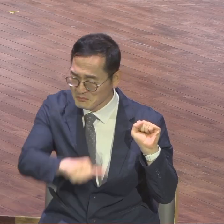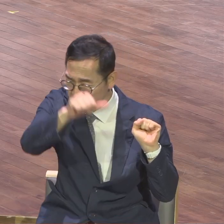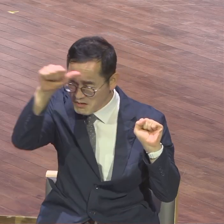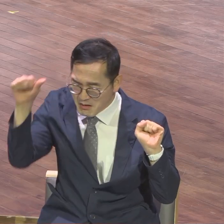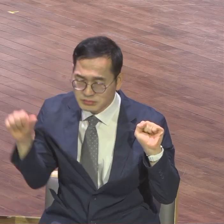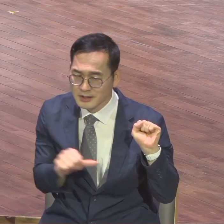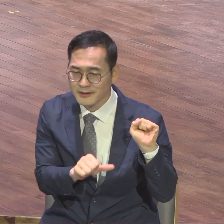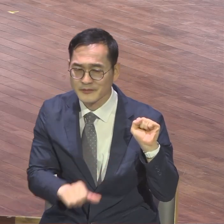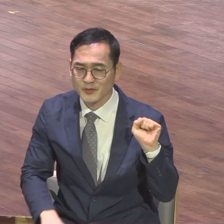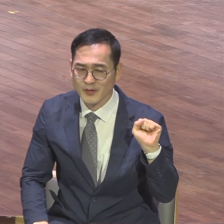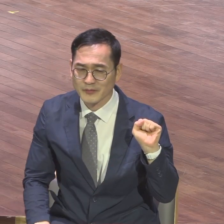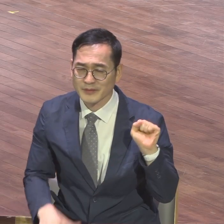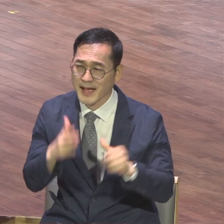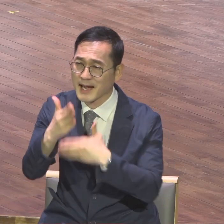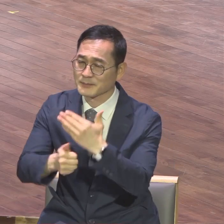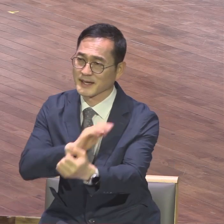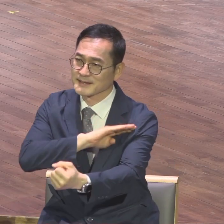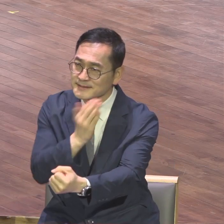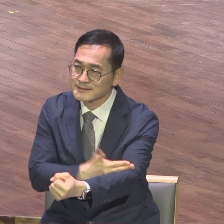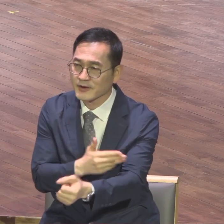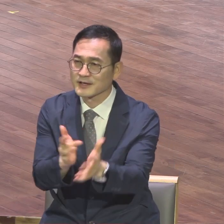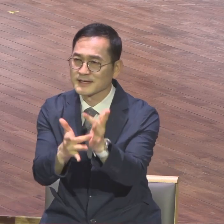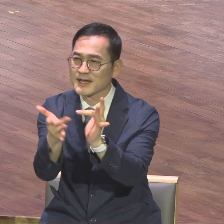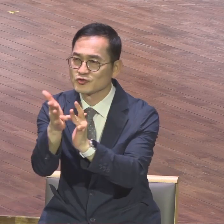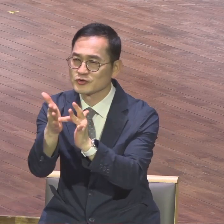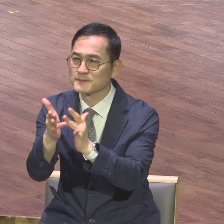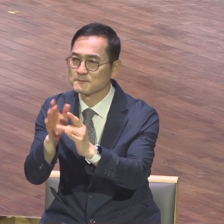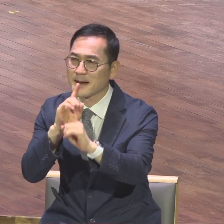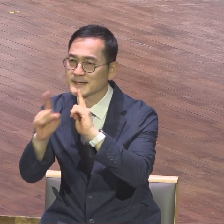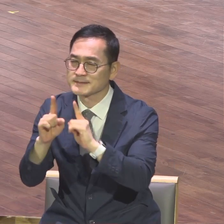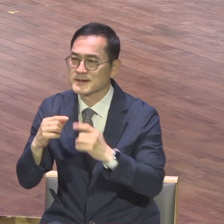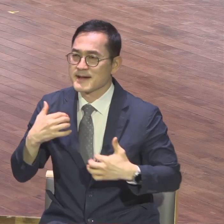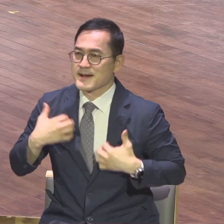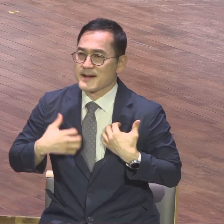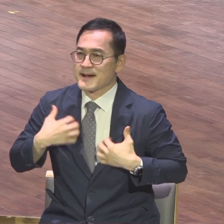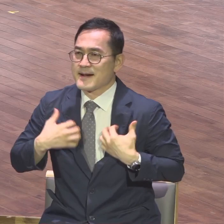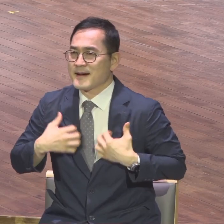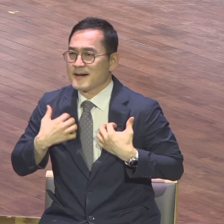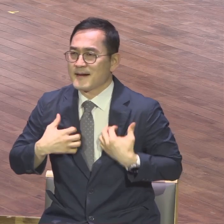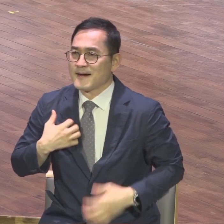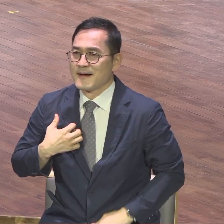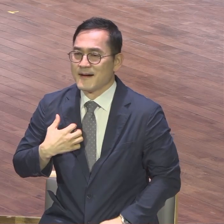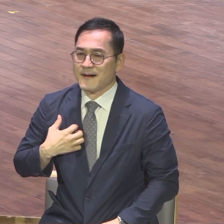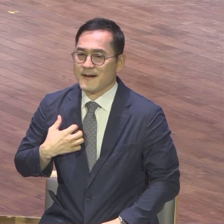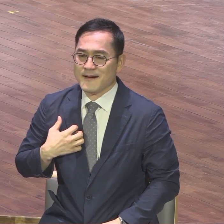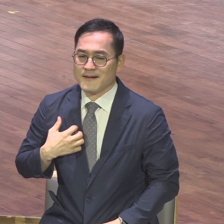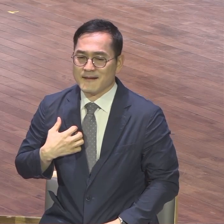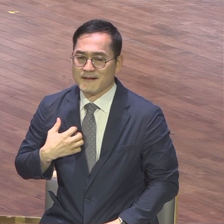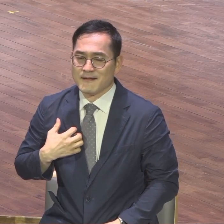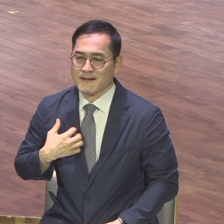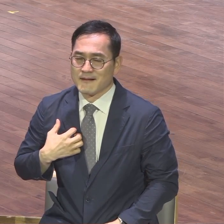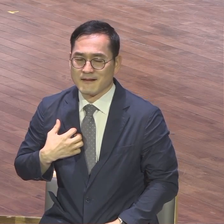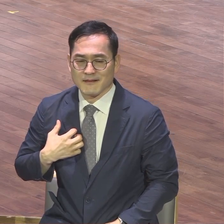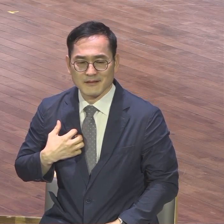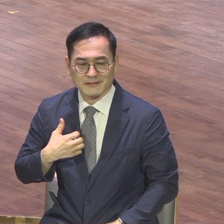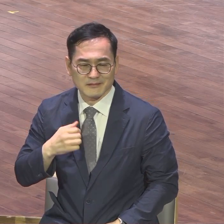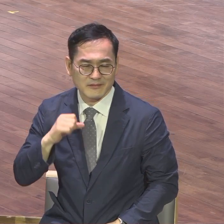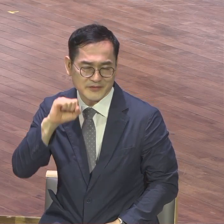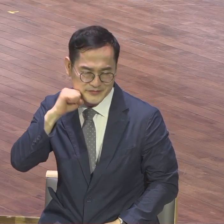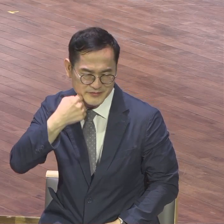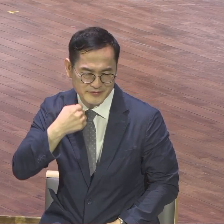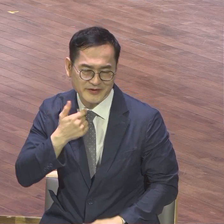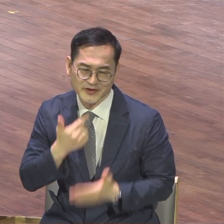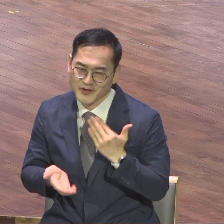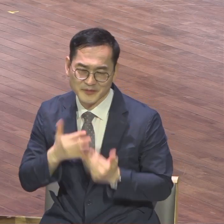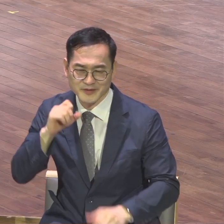평생 하나님의 능력 예수 있는 맛 말씀 성취 체험 못합니다. 육의 사람이기 때문에 우리는